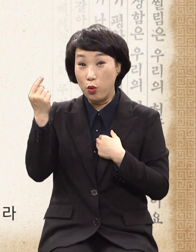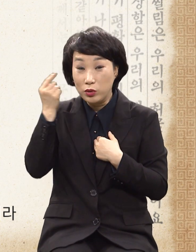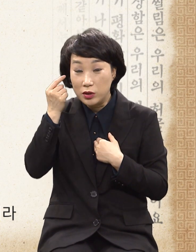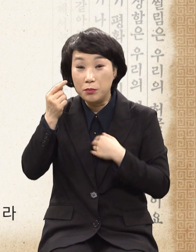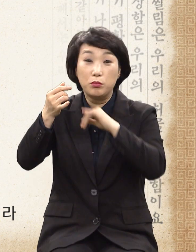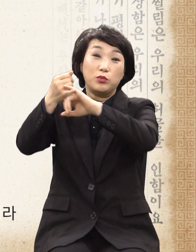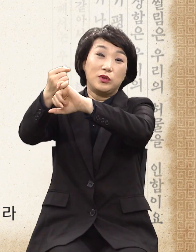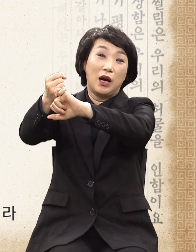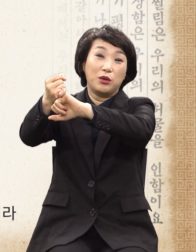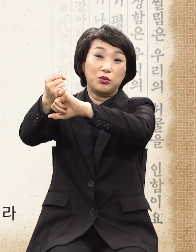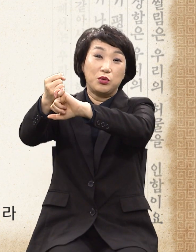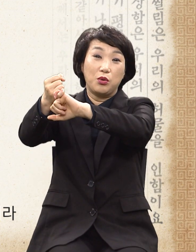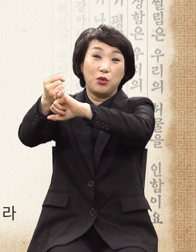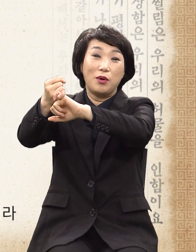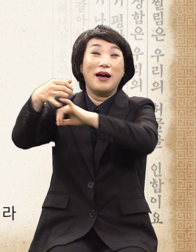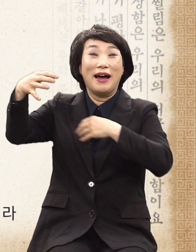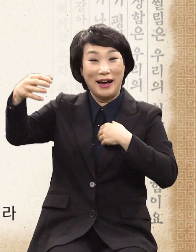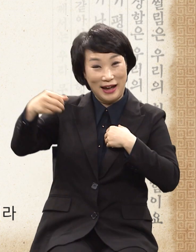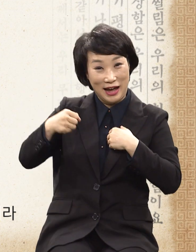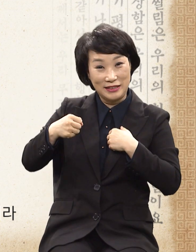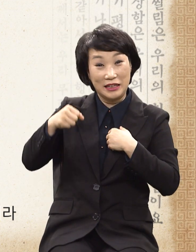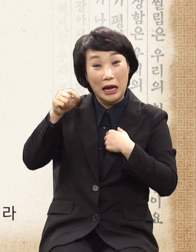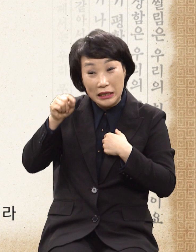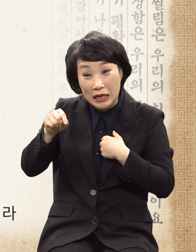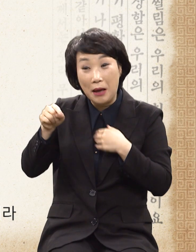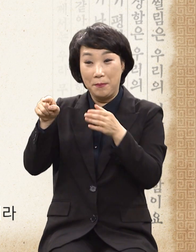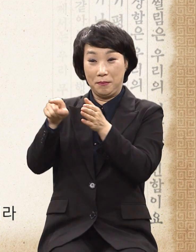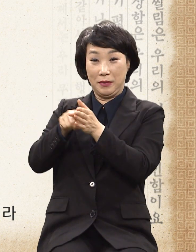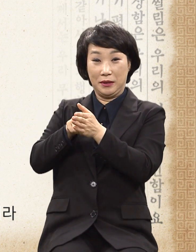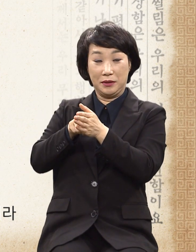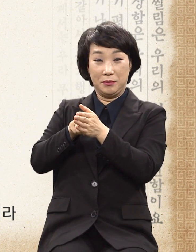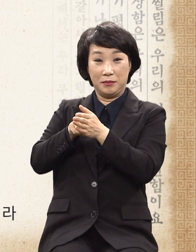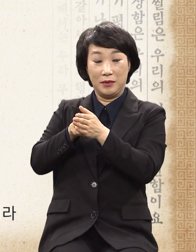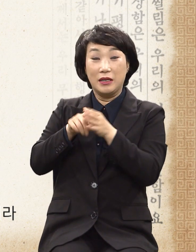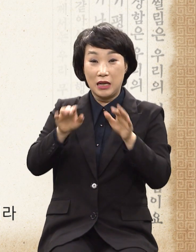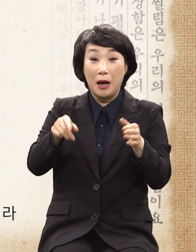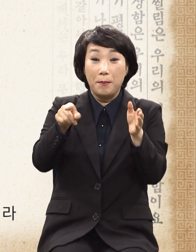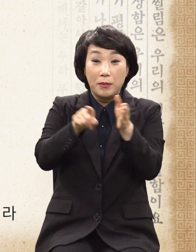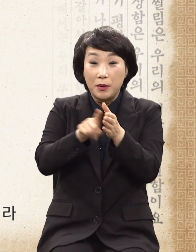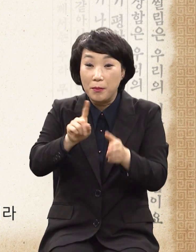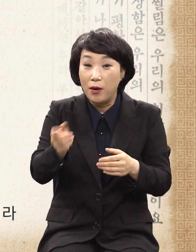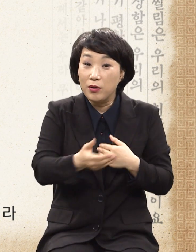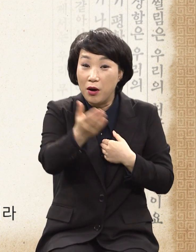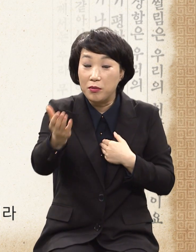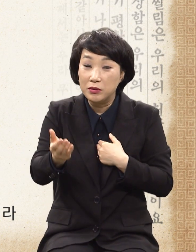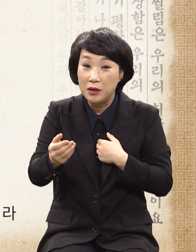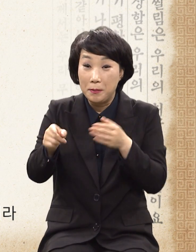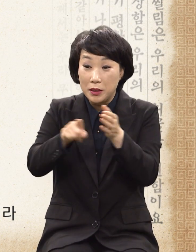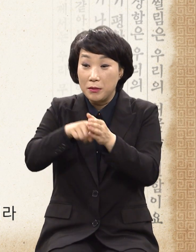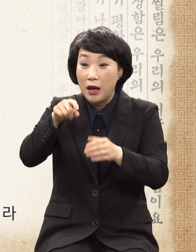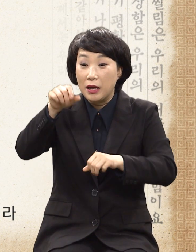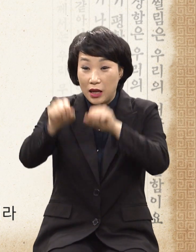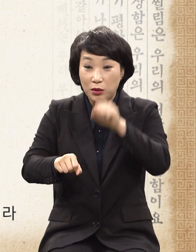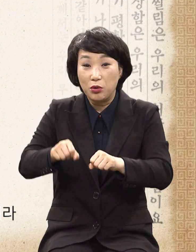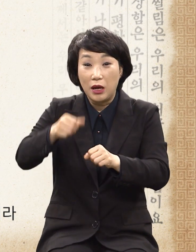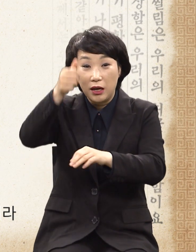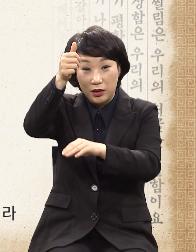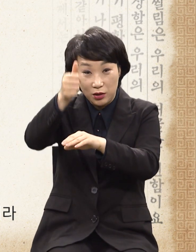복음이라는 약속을 가진 것이 믿음이요, 믿음은 믿음의 실천의